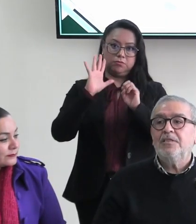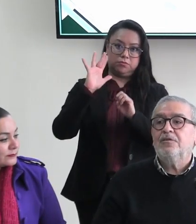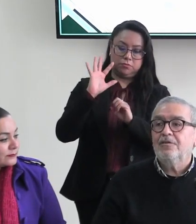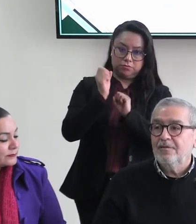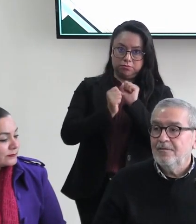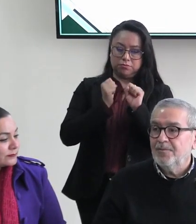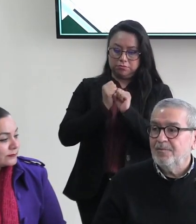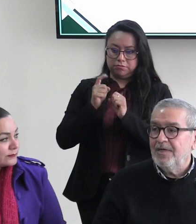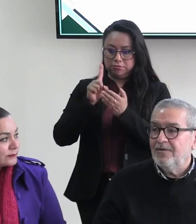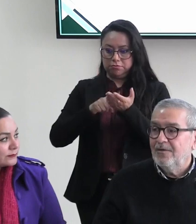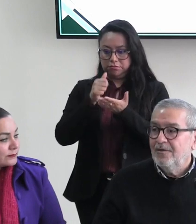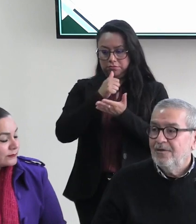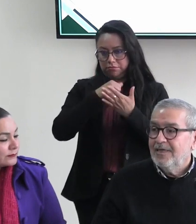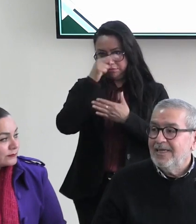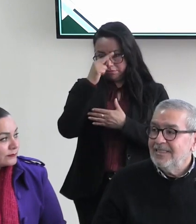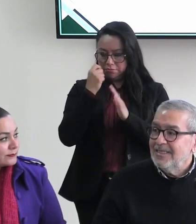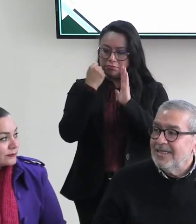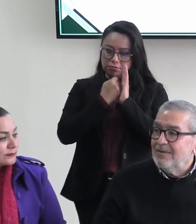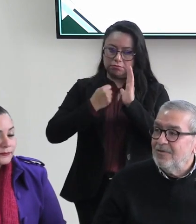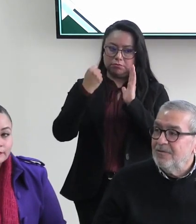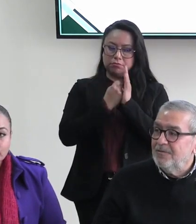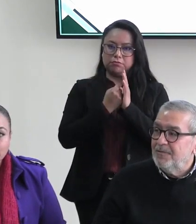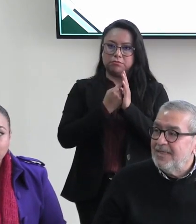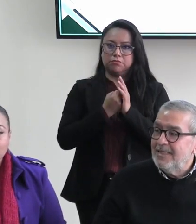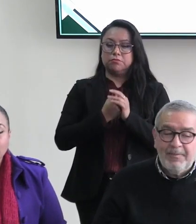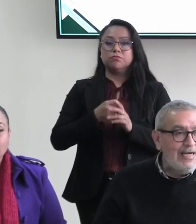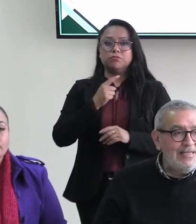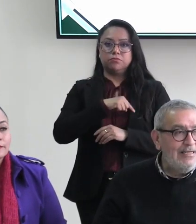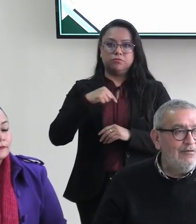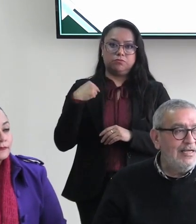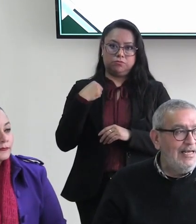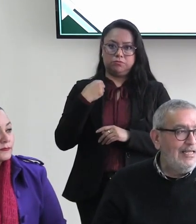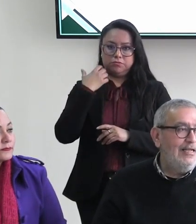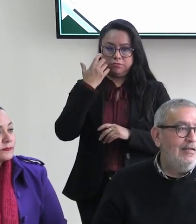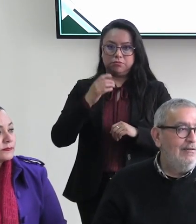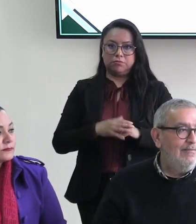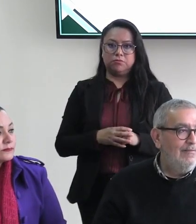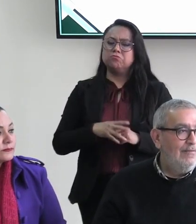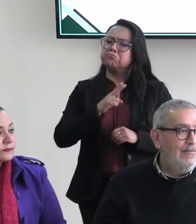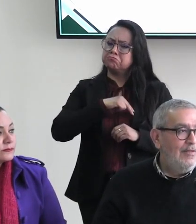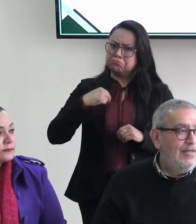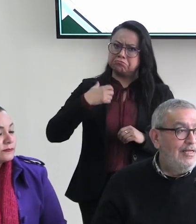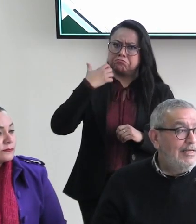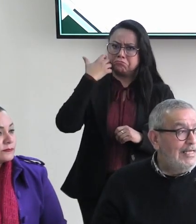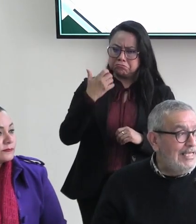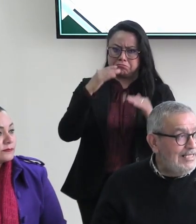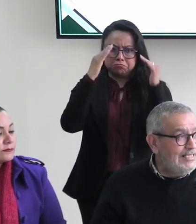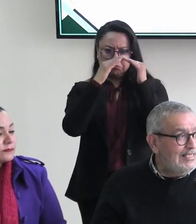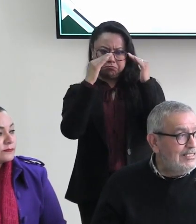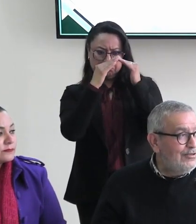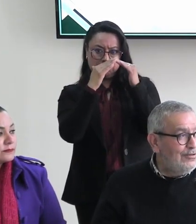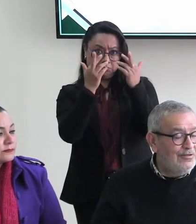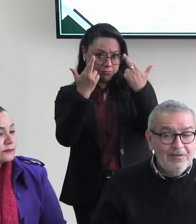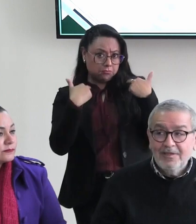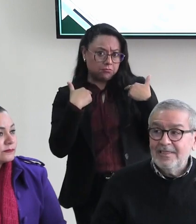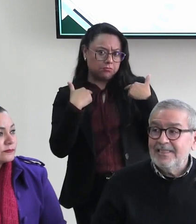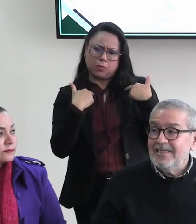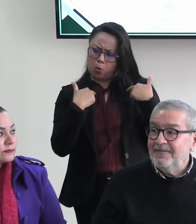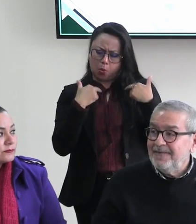tenemos un dicho, primero, que es, queremos vivienda pagada, no regalada. Y ese